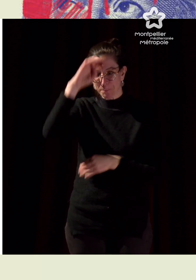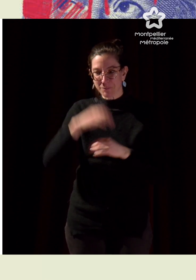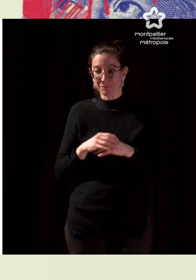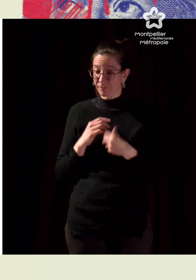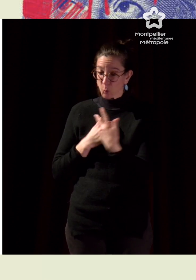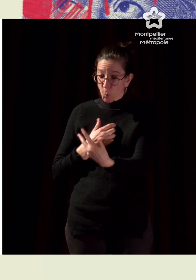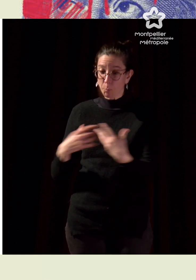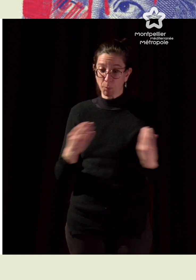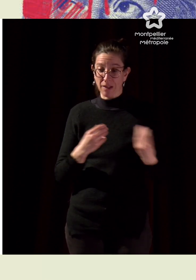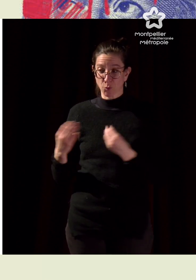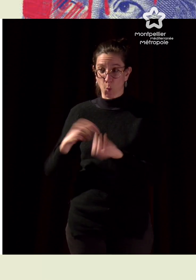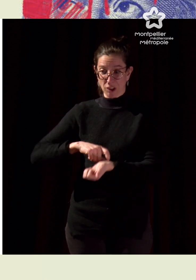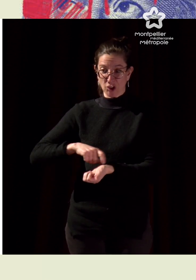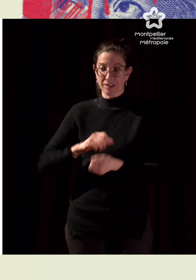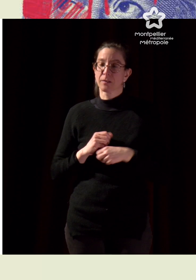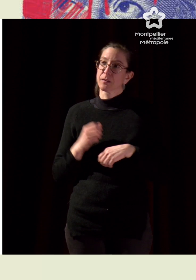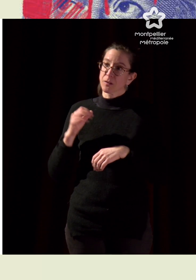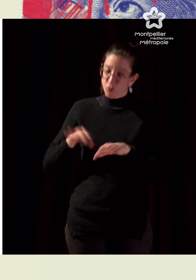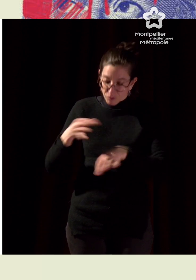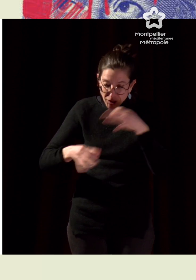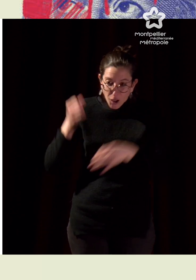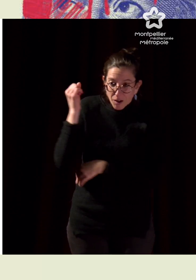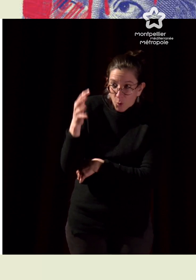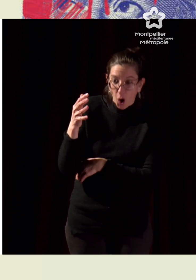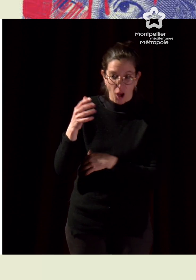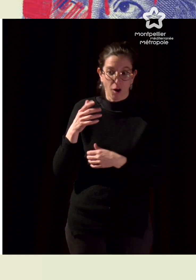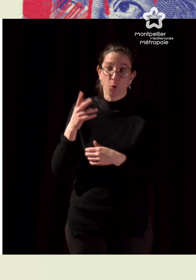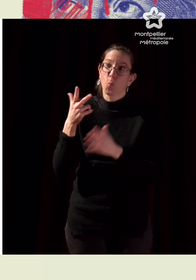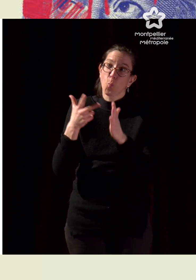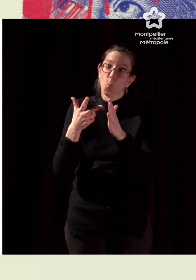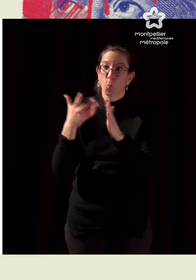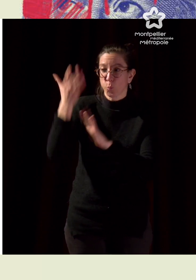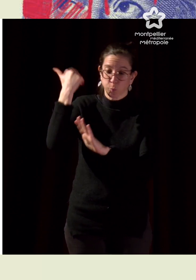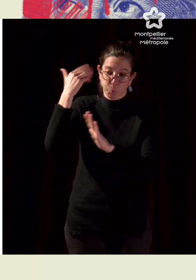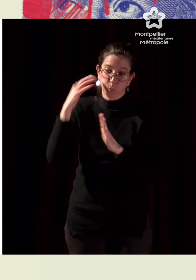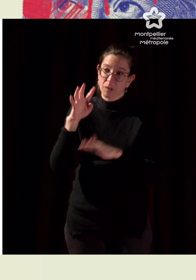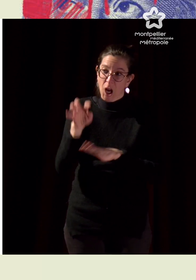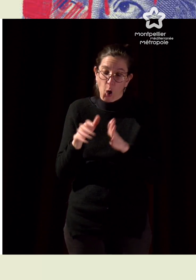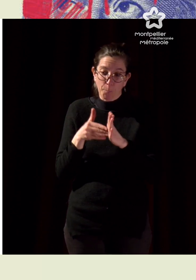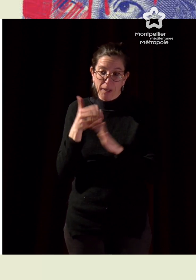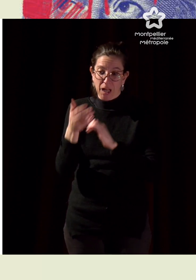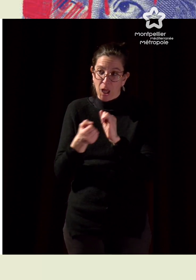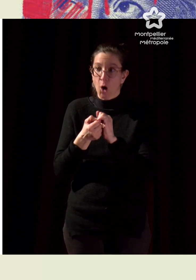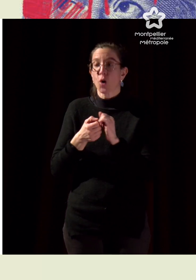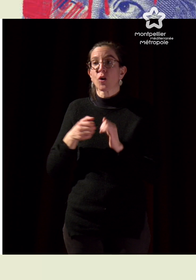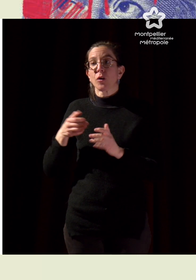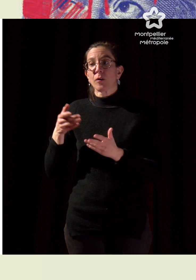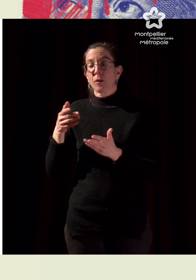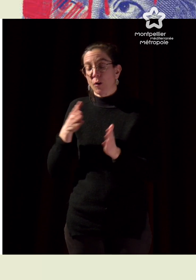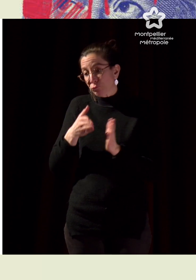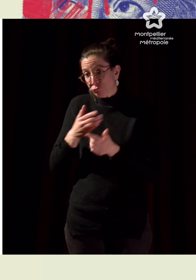premiers chasseurs-cueilleurs qui arrivent il y a à peu près 40 000 ans, l'arrivée des agriculteurs il y a environ 10 000 ans et